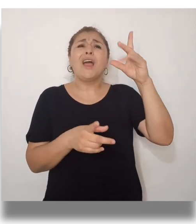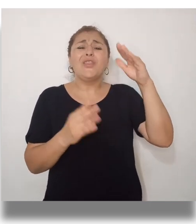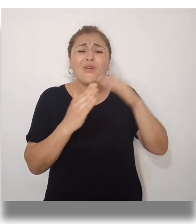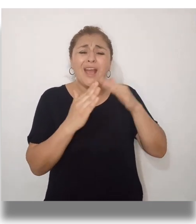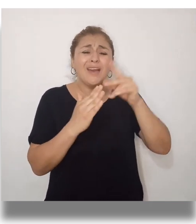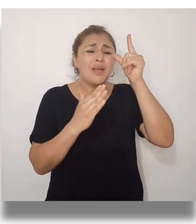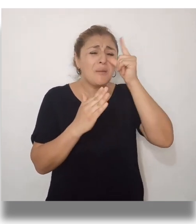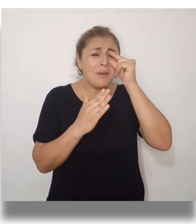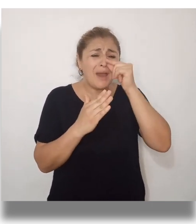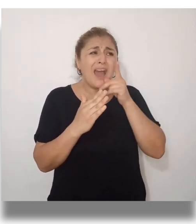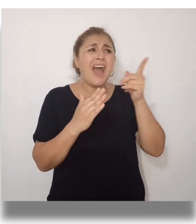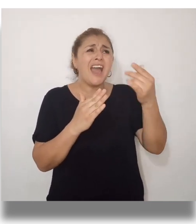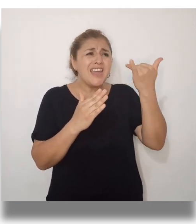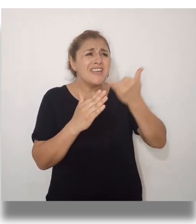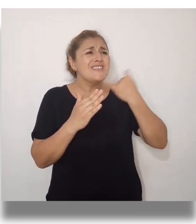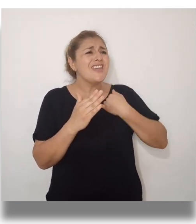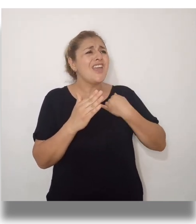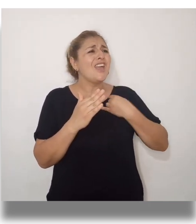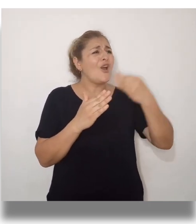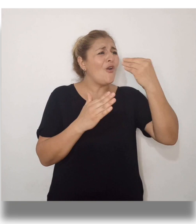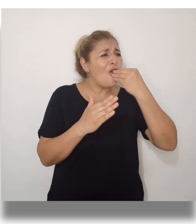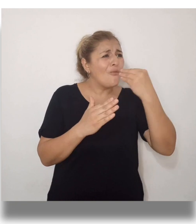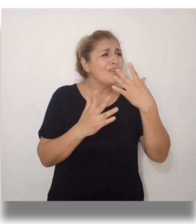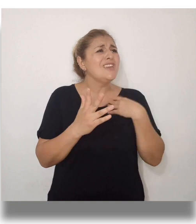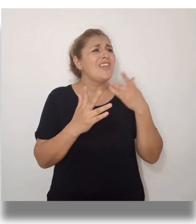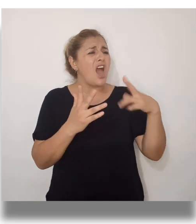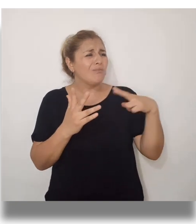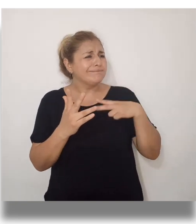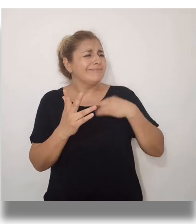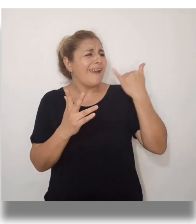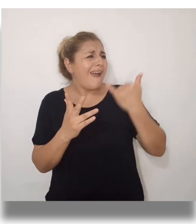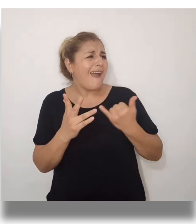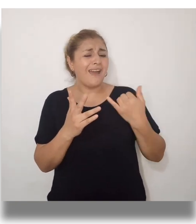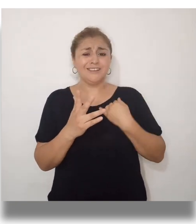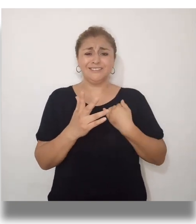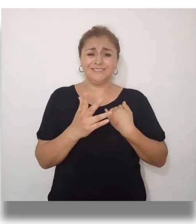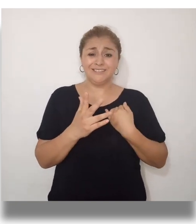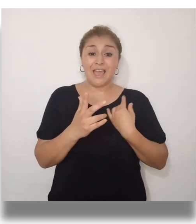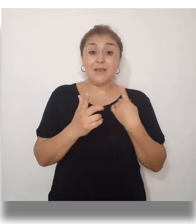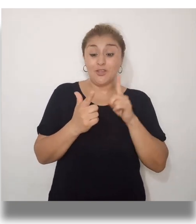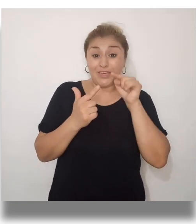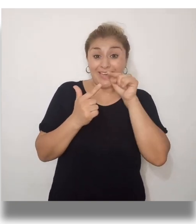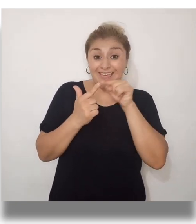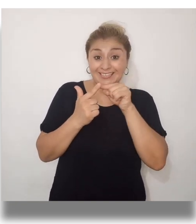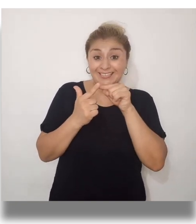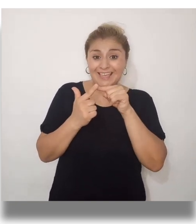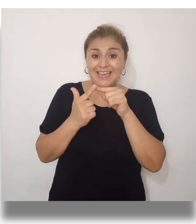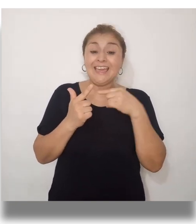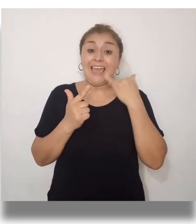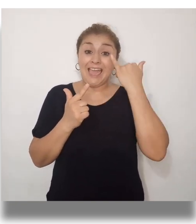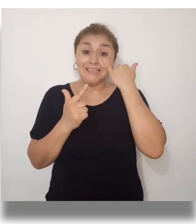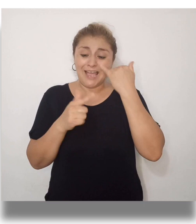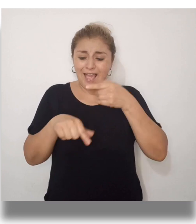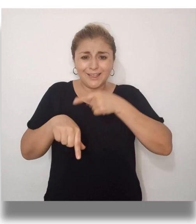que en la casa de mi padre hay abundancia de pan entonces este hijo menor que